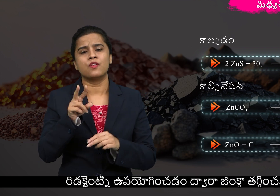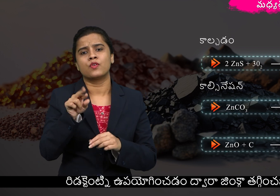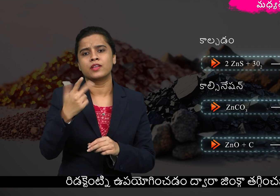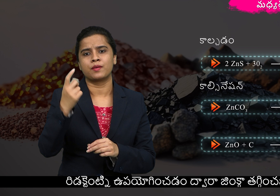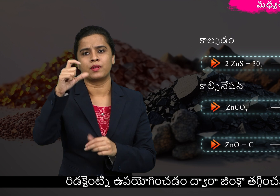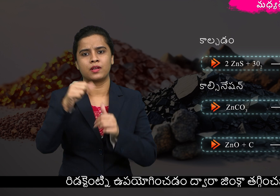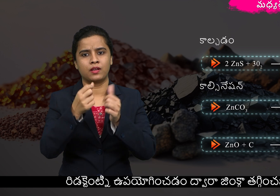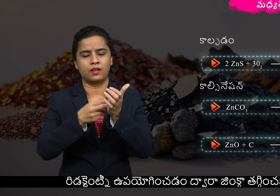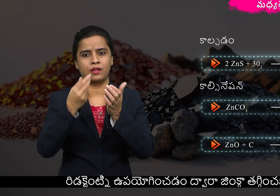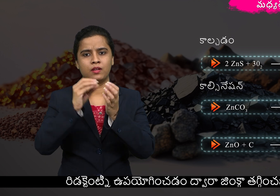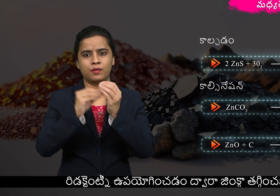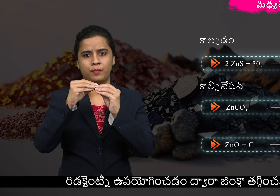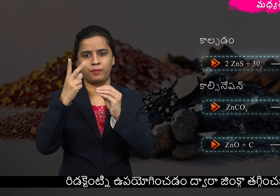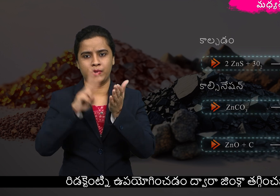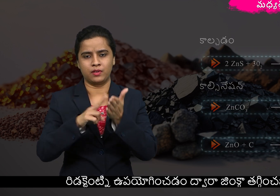తగ్గించబడుతుంది.